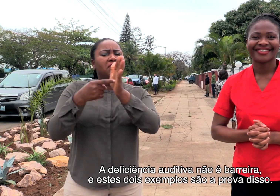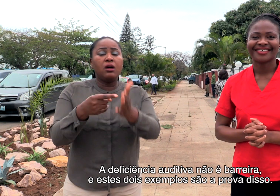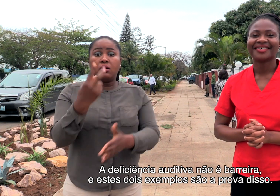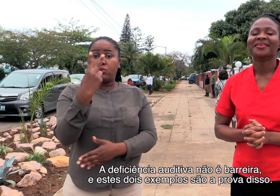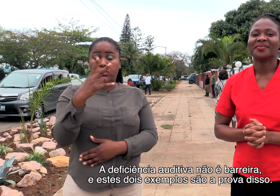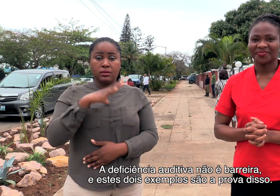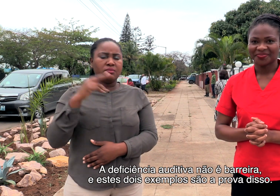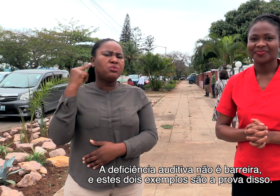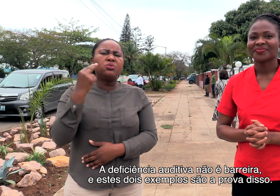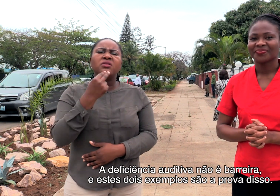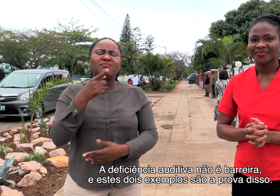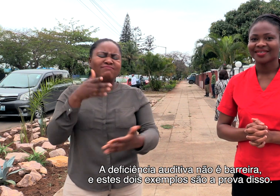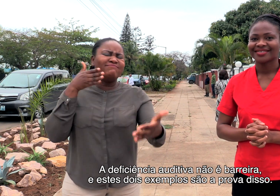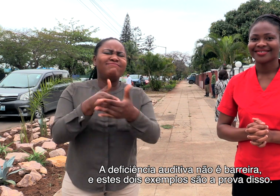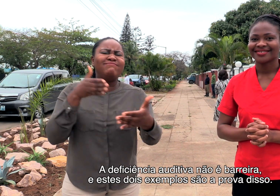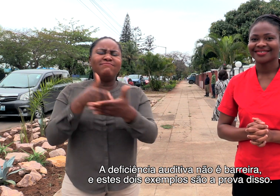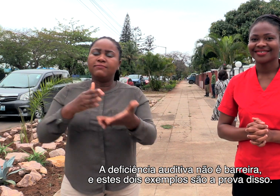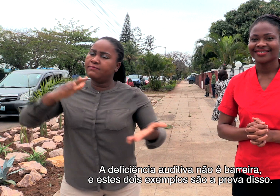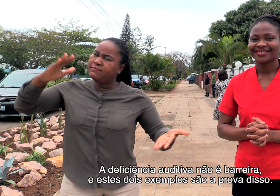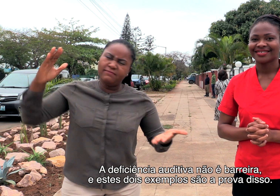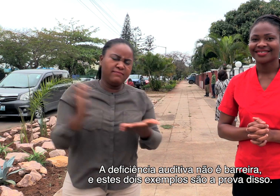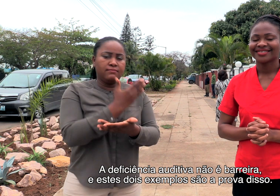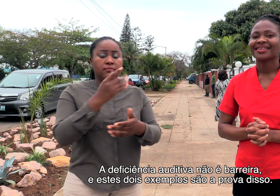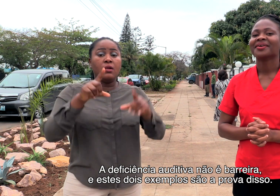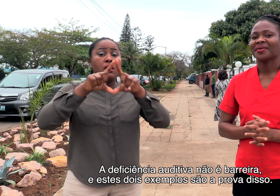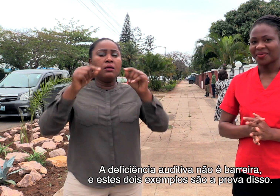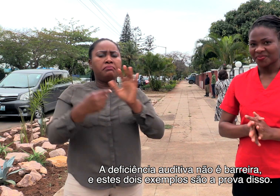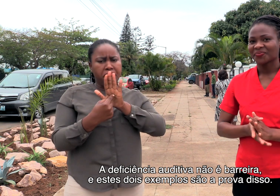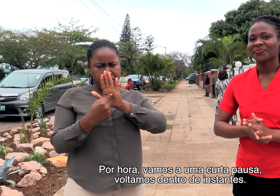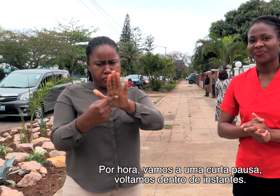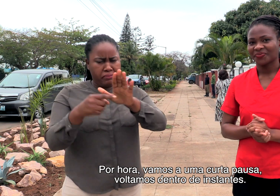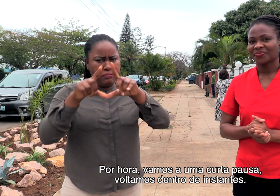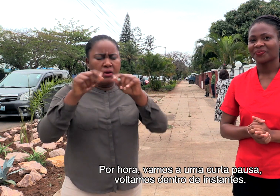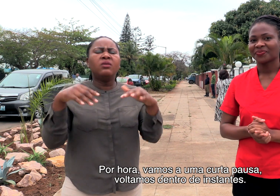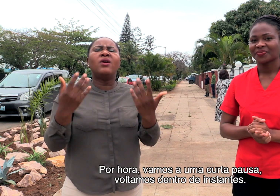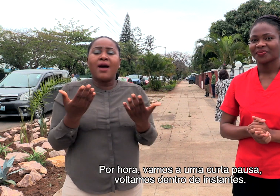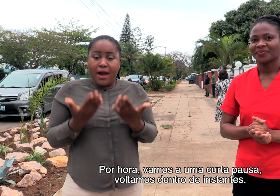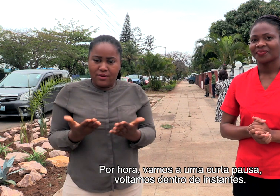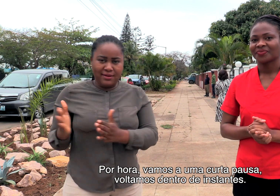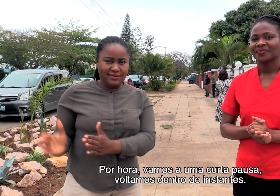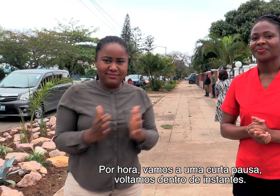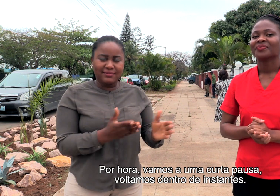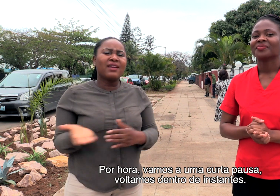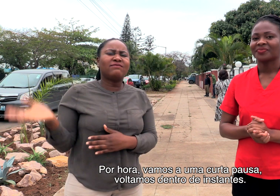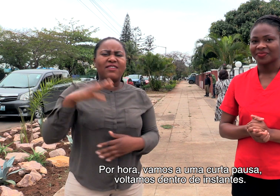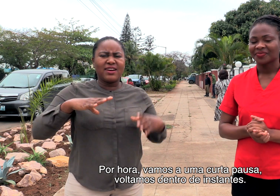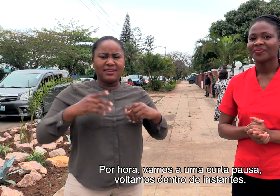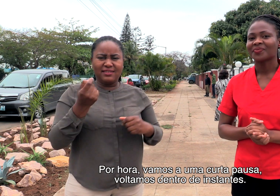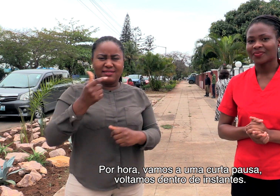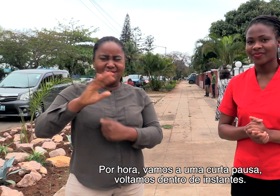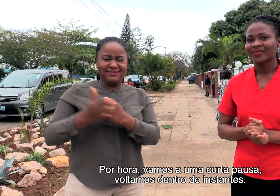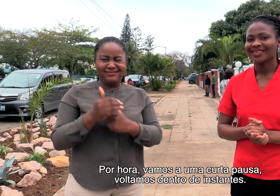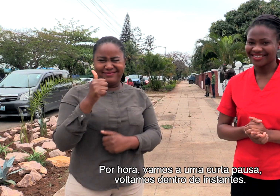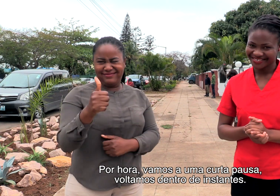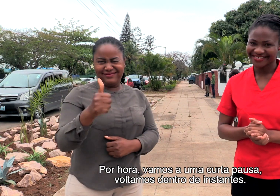A deficiência auditiva não é barreira e estes 2 exemplos são a prova disso. Por ora, vamos a uma curta pausa, voltamos dentro